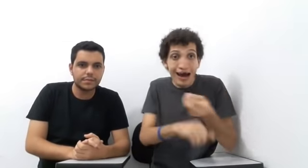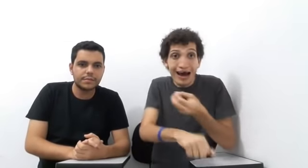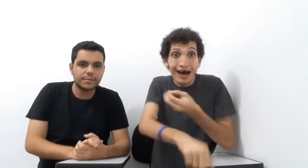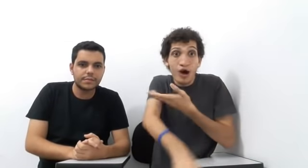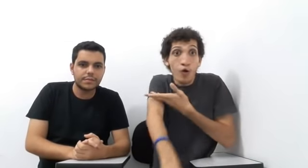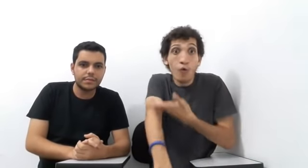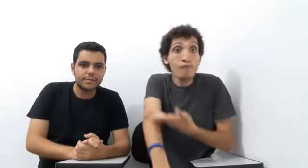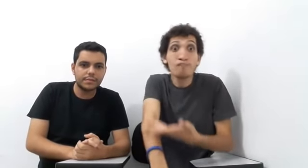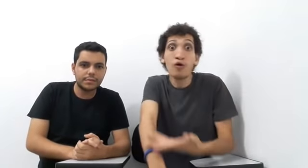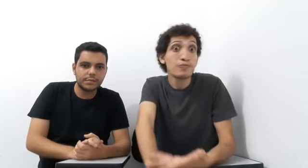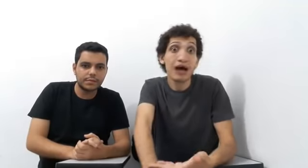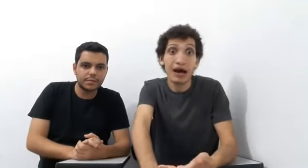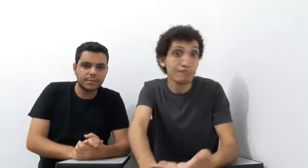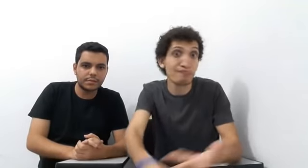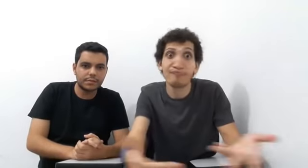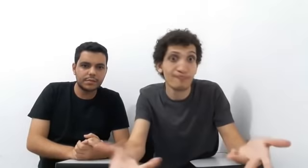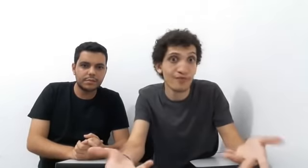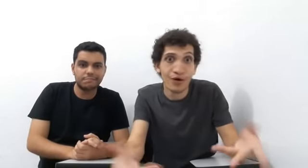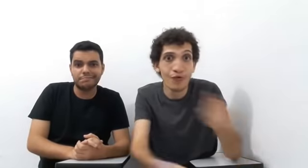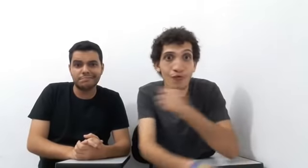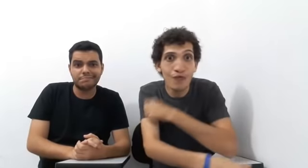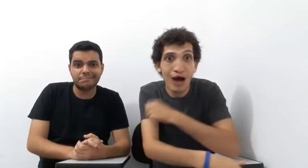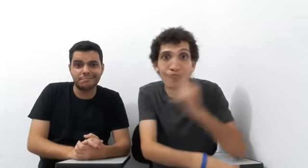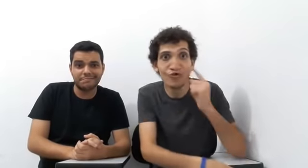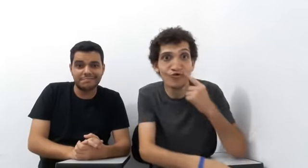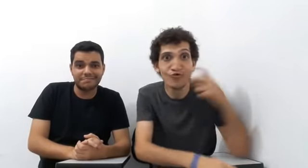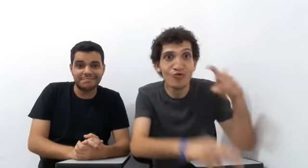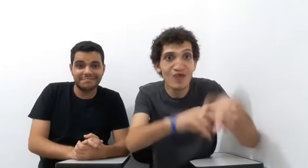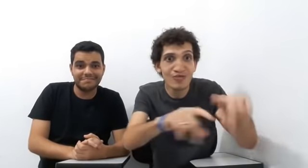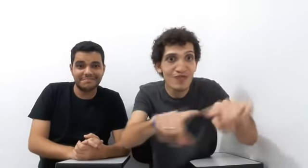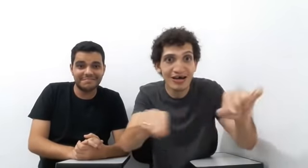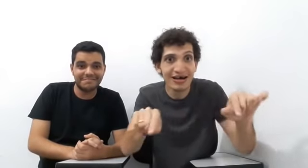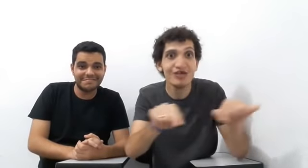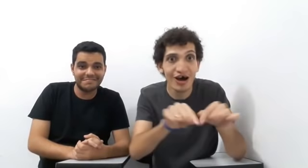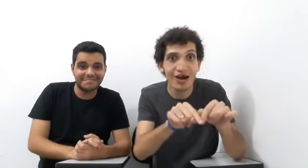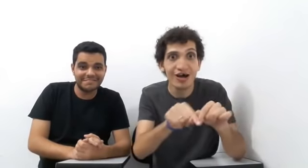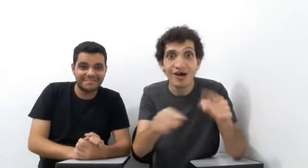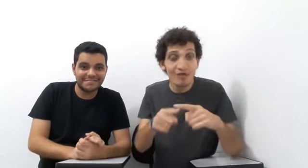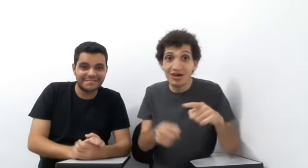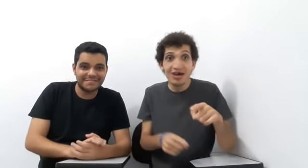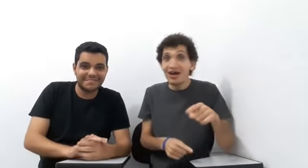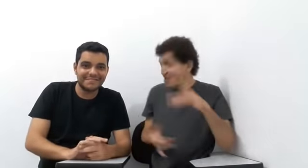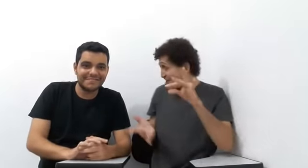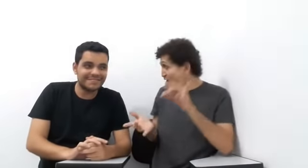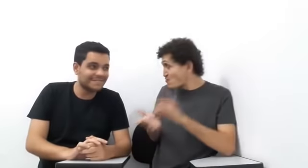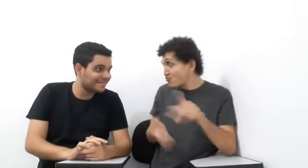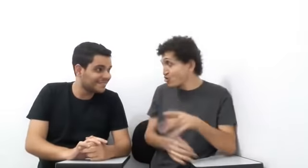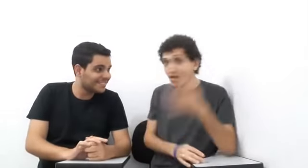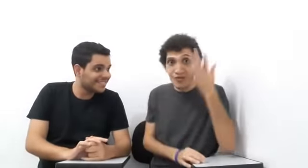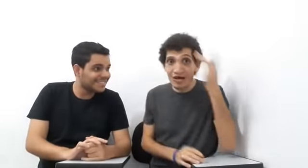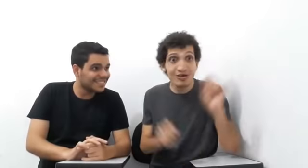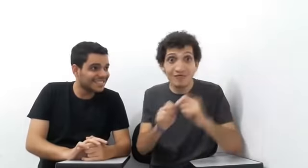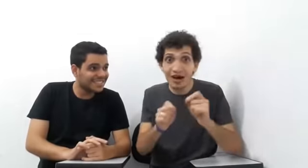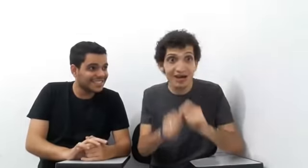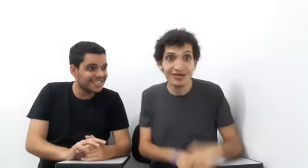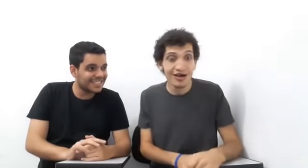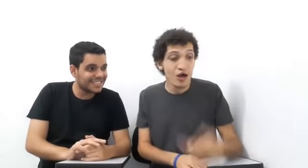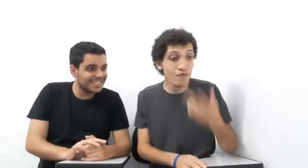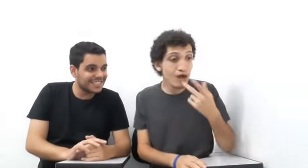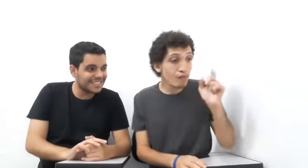a comportar o aluno surdo dentro da sala de aula. Porque realmente o professor não sabe o que faz. Eu falo para